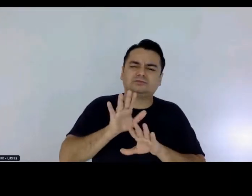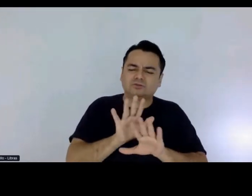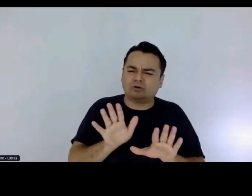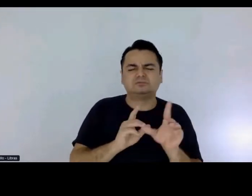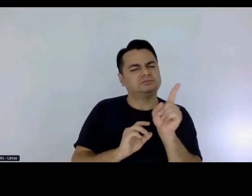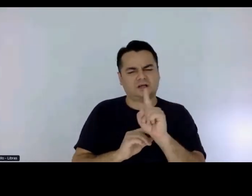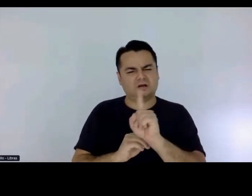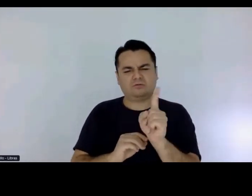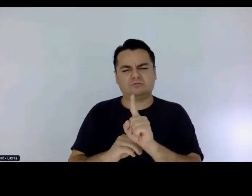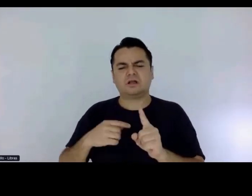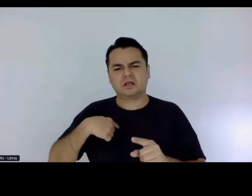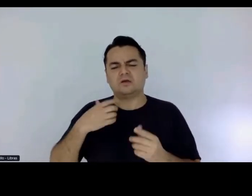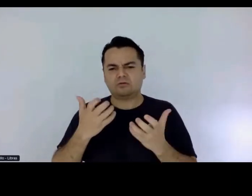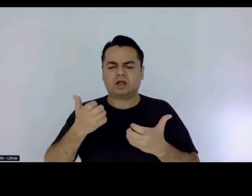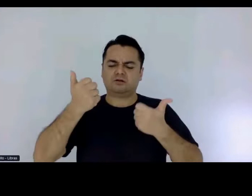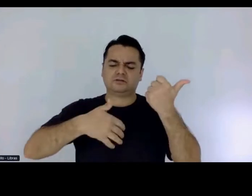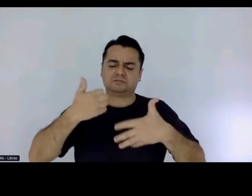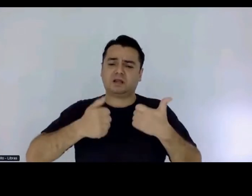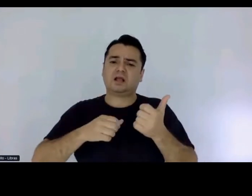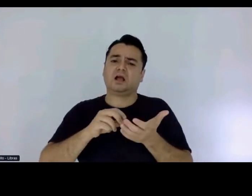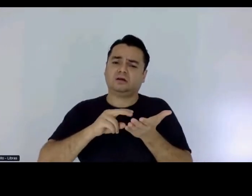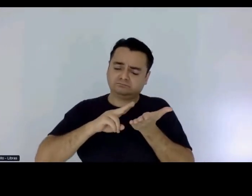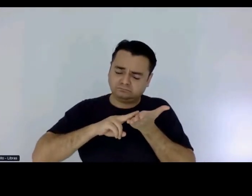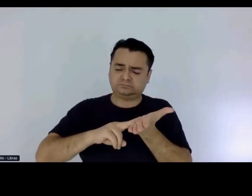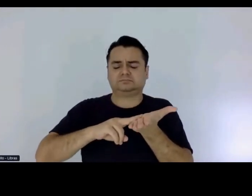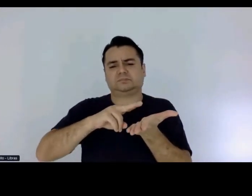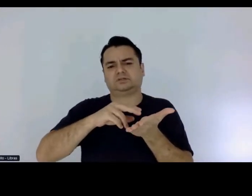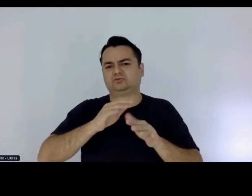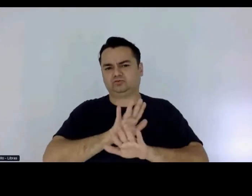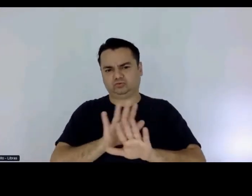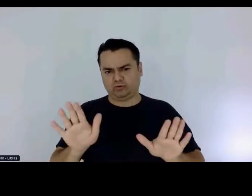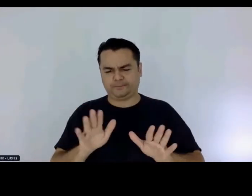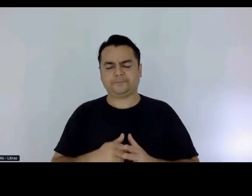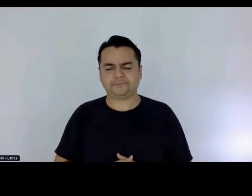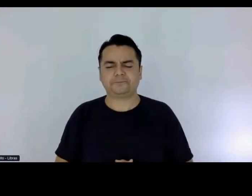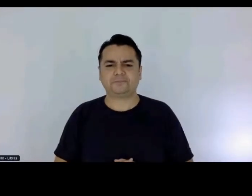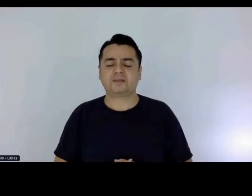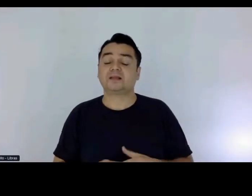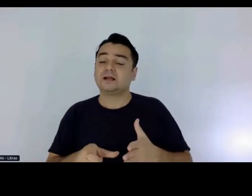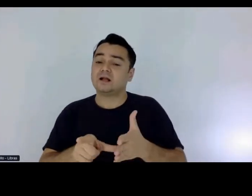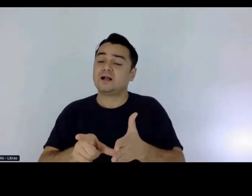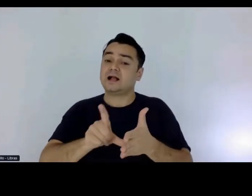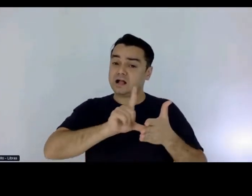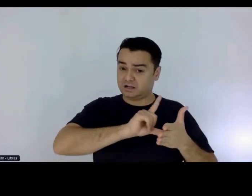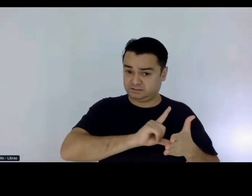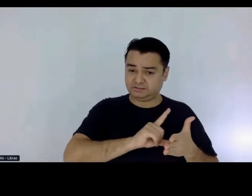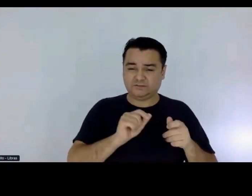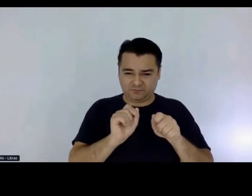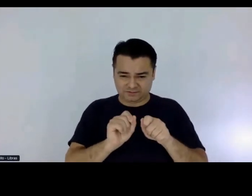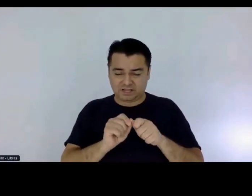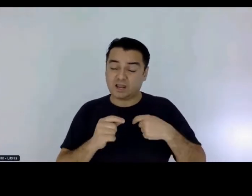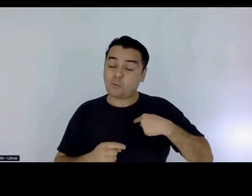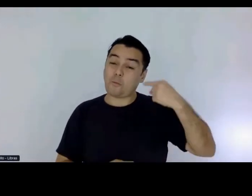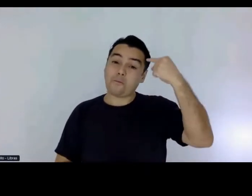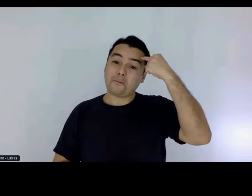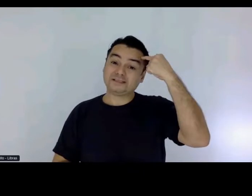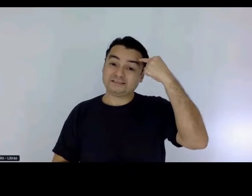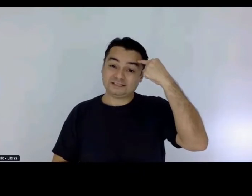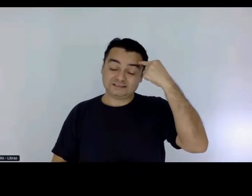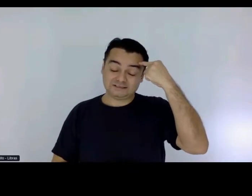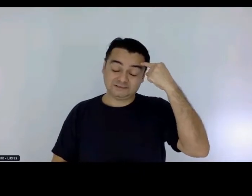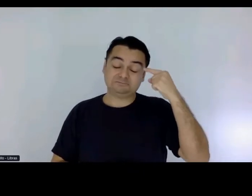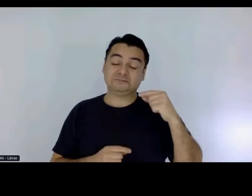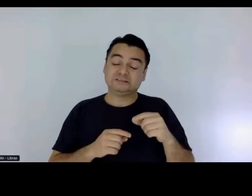E nem valorizar dores. E antes mesmo de fazer, pensei, né, durante muito tempo,